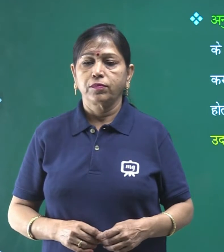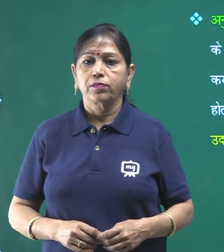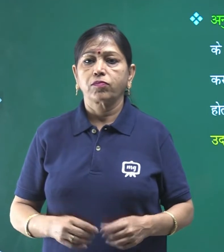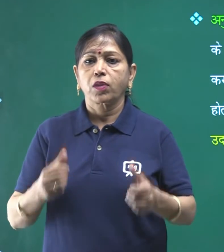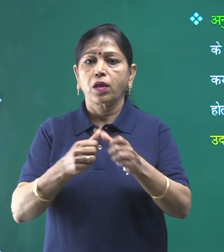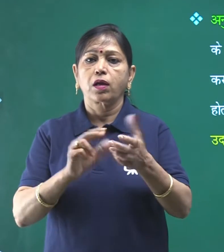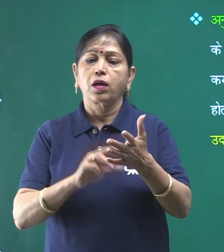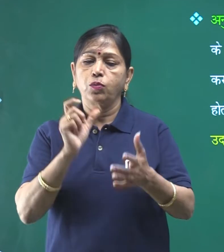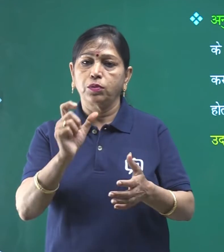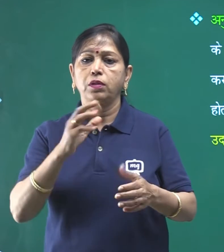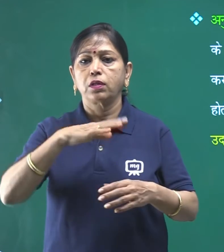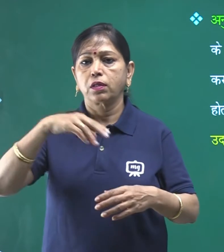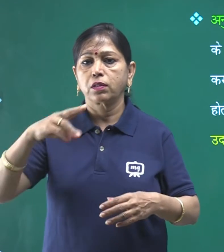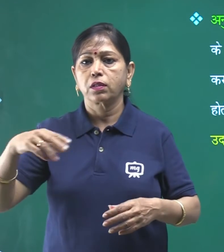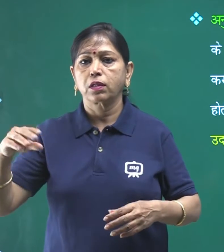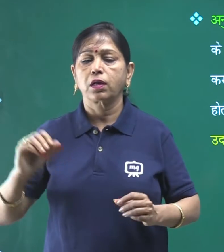अनुदैर्घ्य